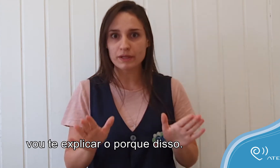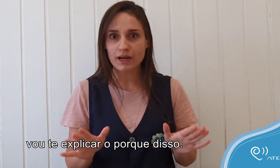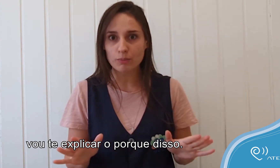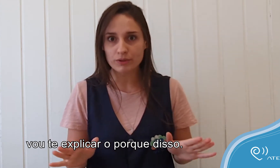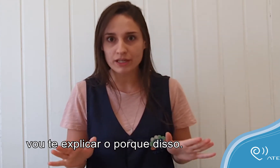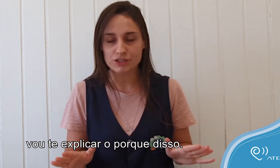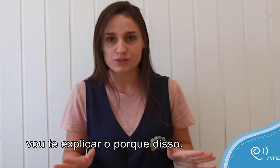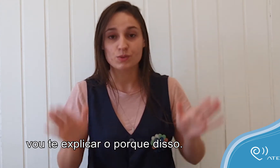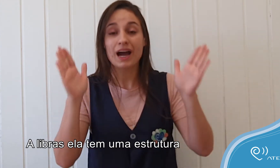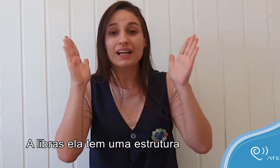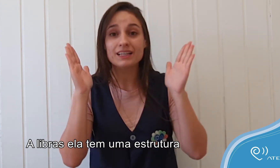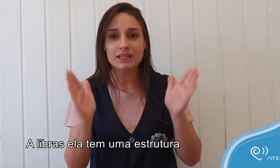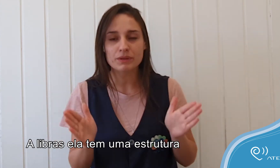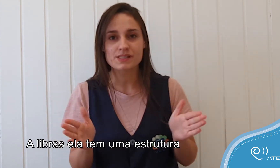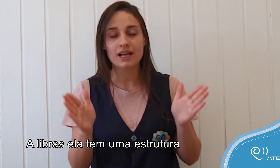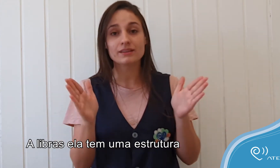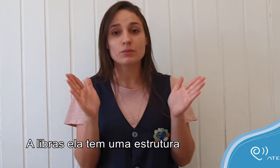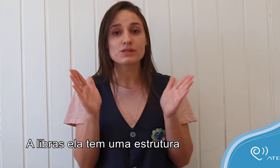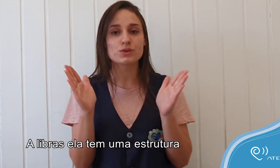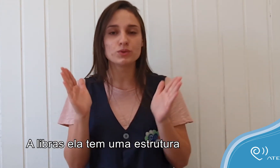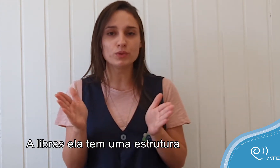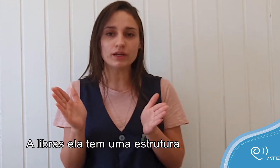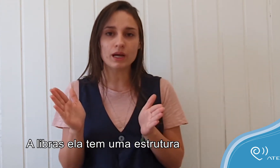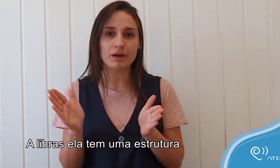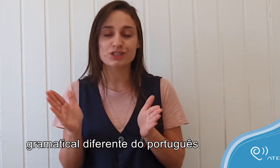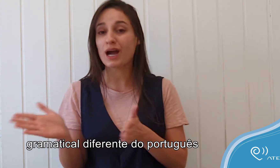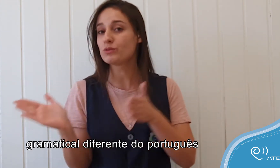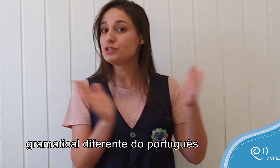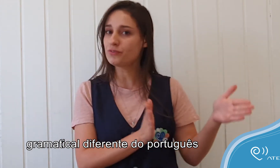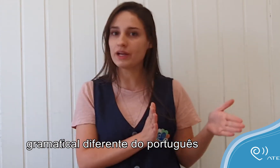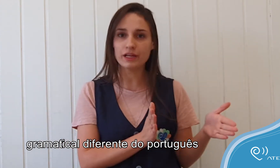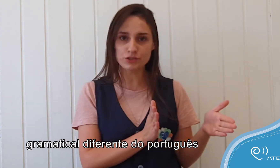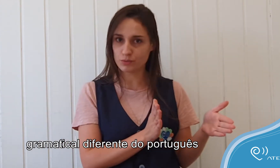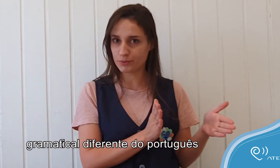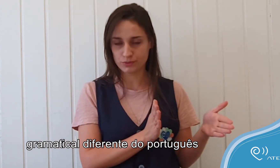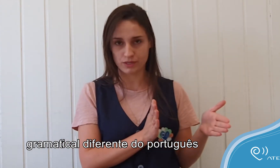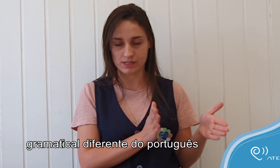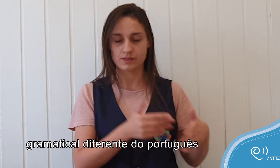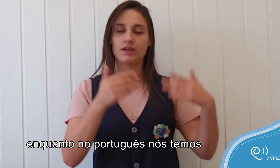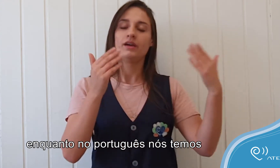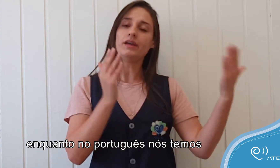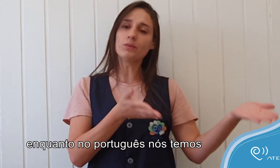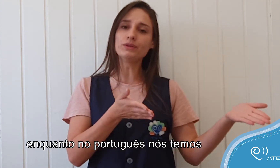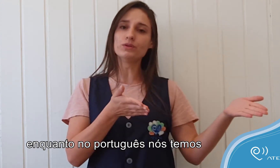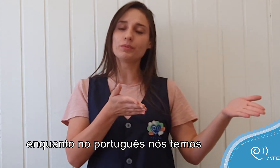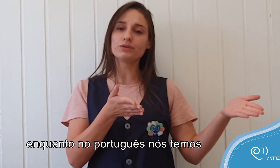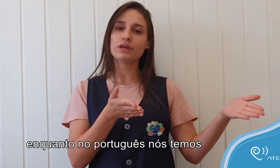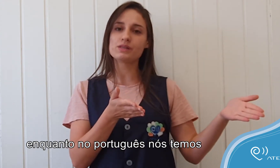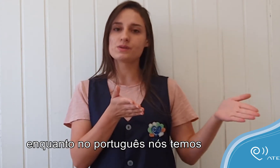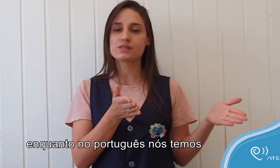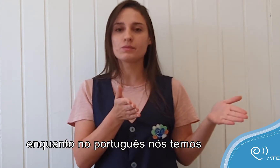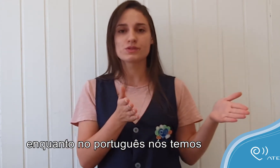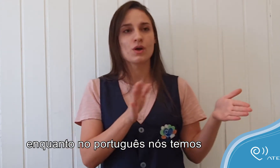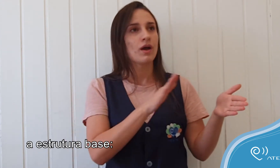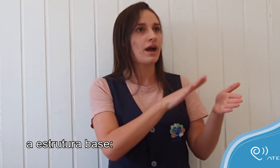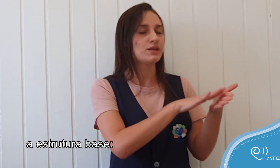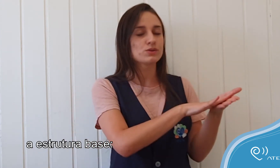o porquê disso. A Libras, ela tem uma estrutura gramatical diferente do português. Enquanto no português nós temos a